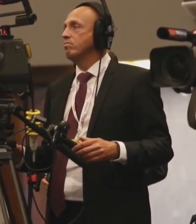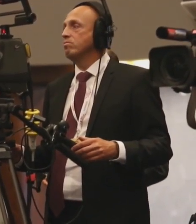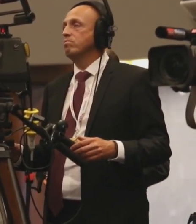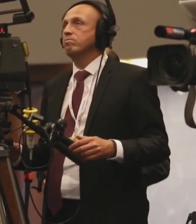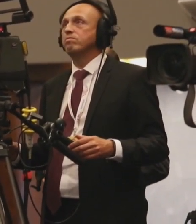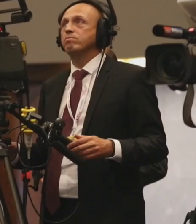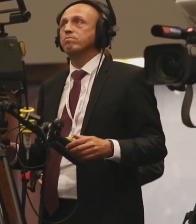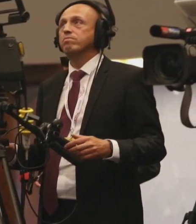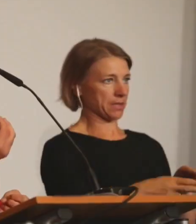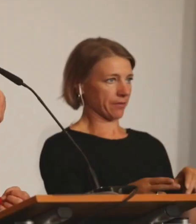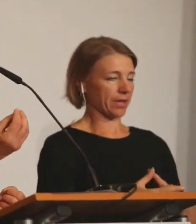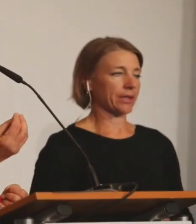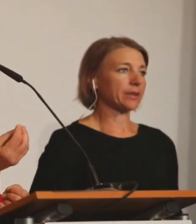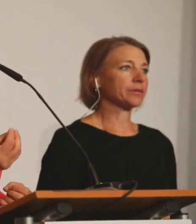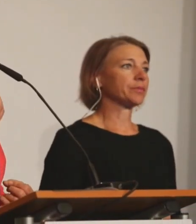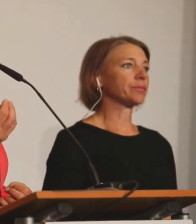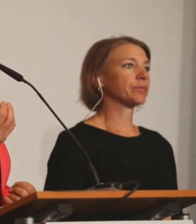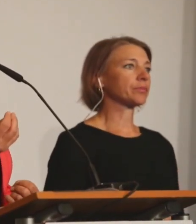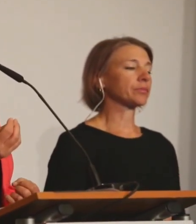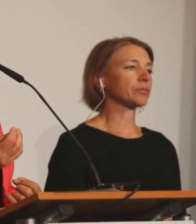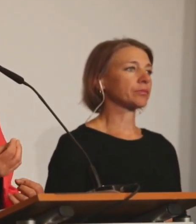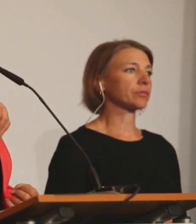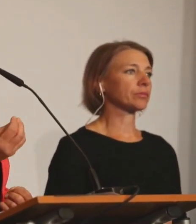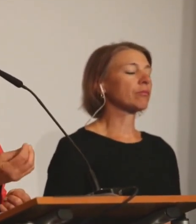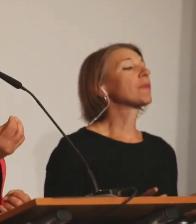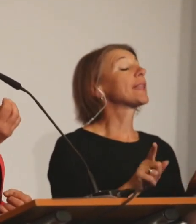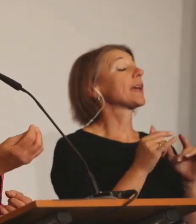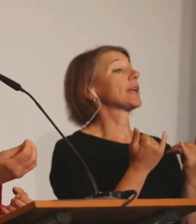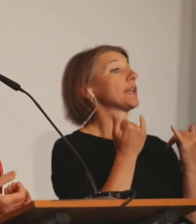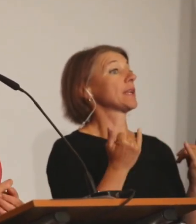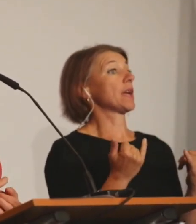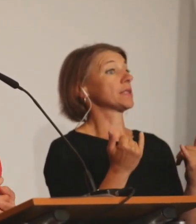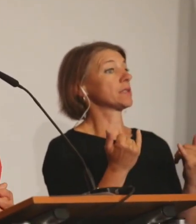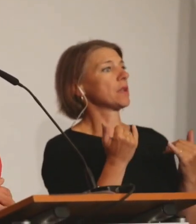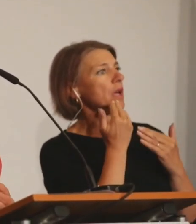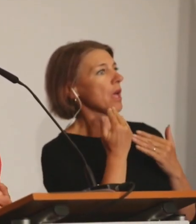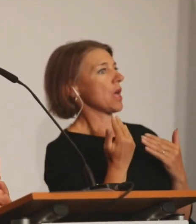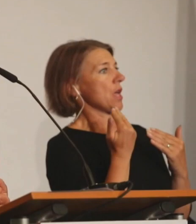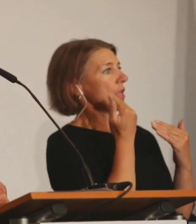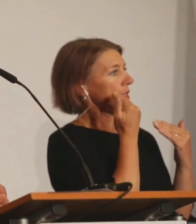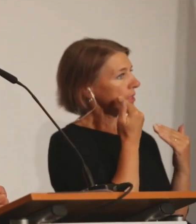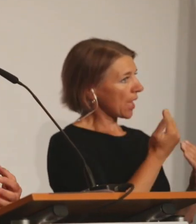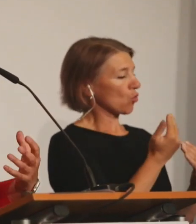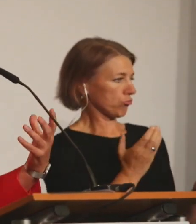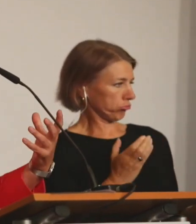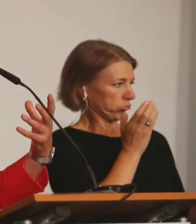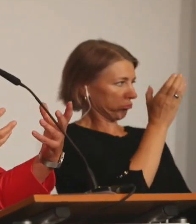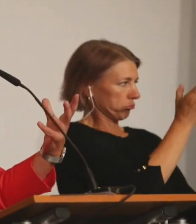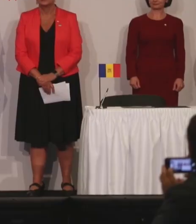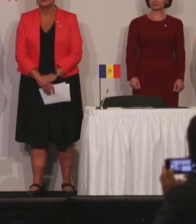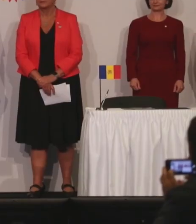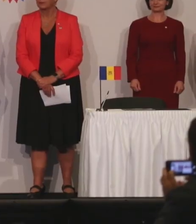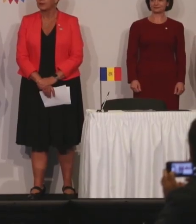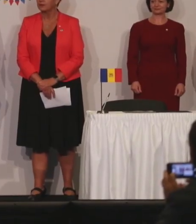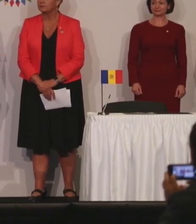a la invasión rusa de Ucrania, con una advertencia de la infiltración de terroristas y el crimen cibernético. Por eso, la